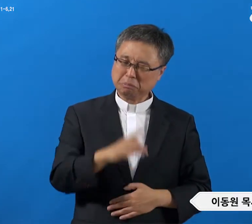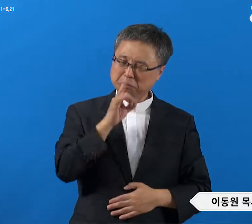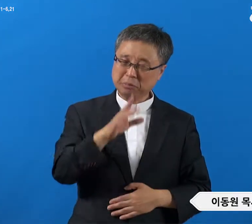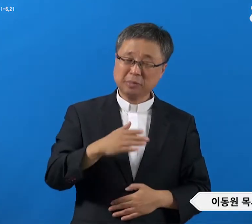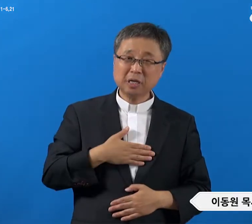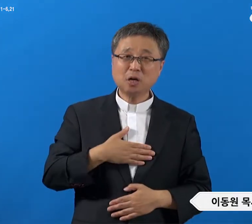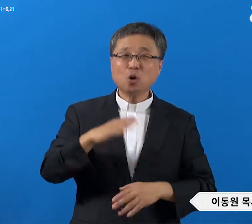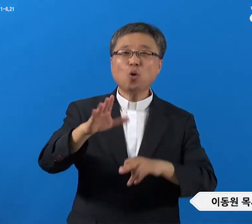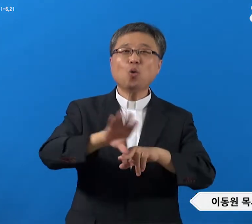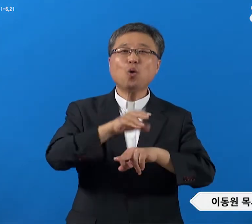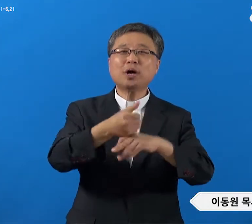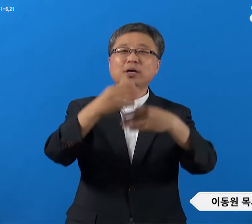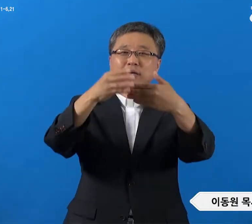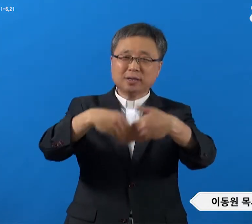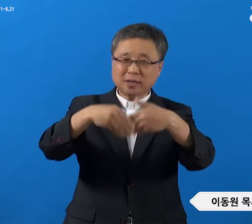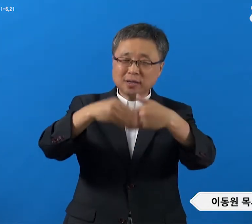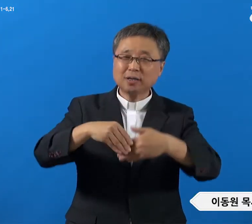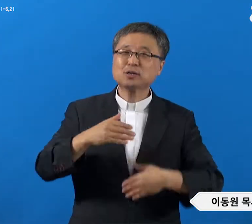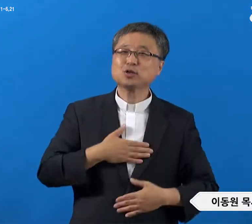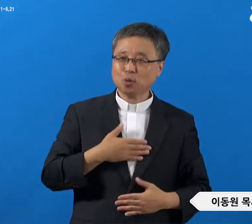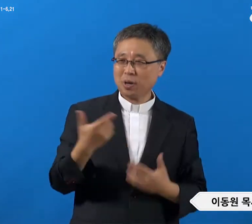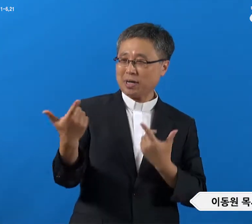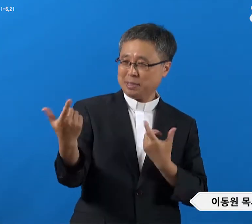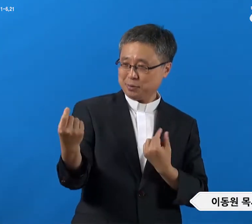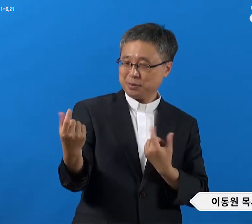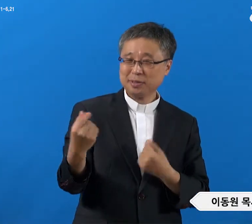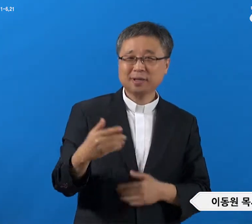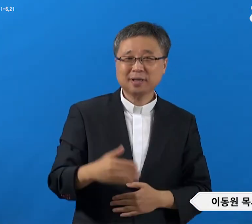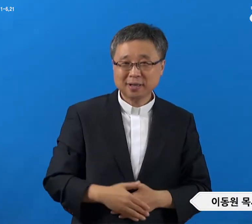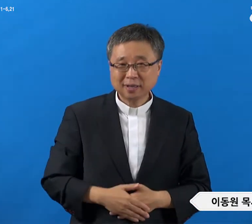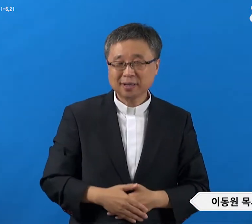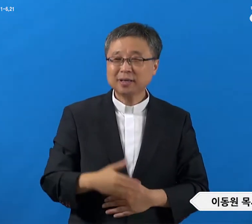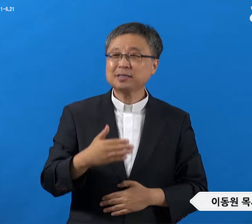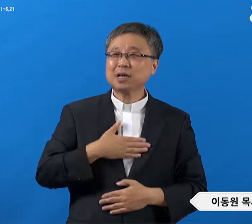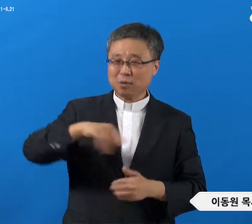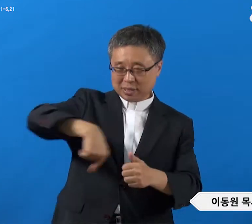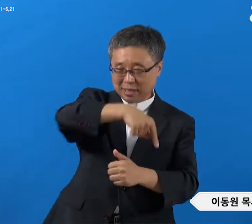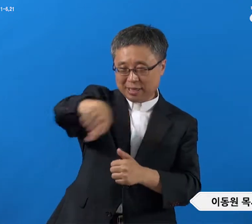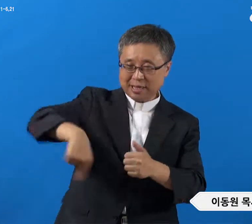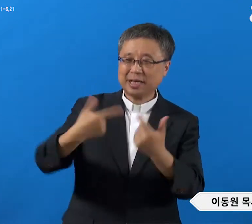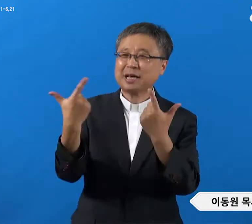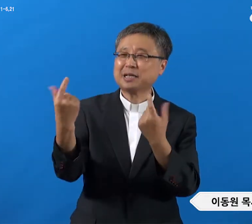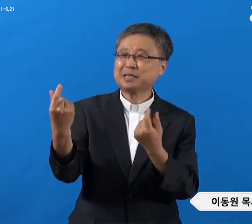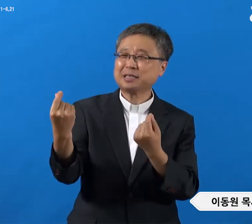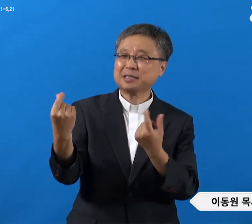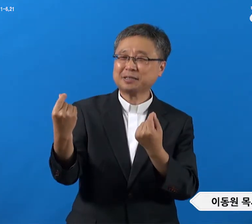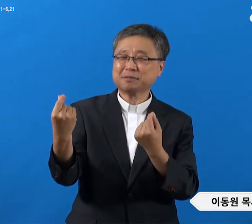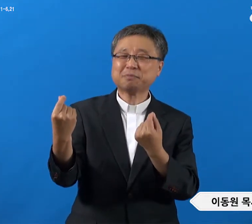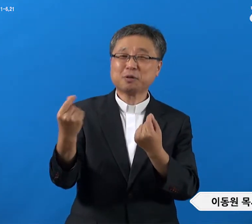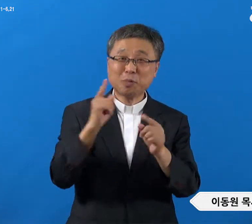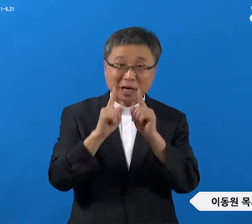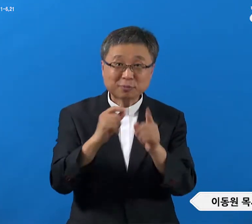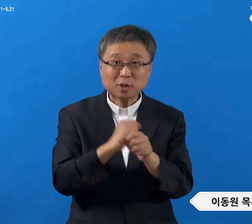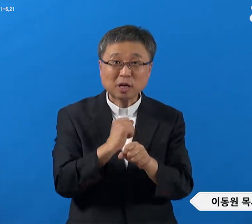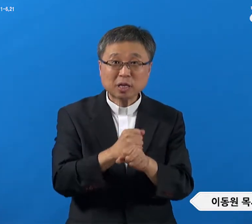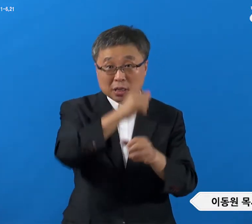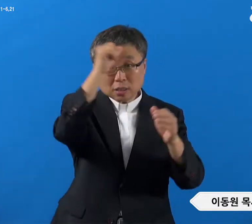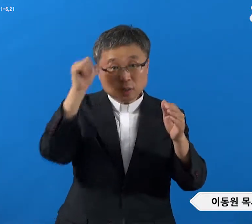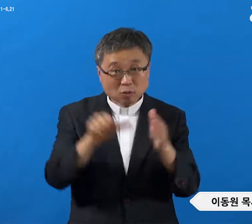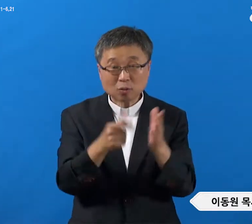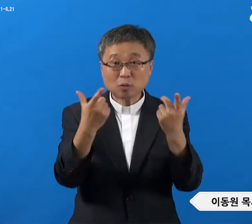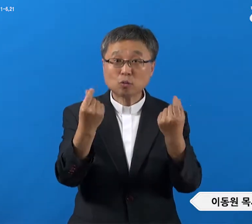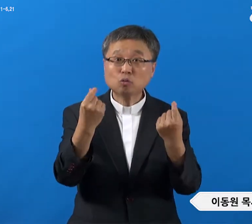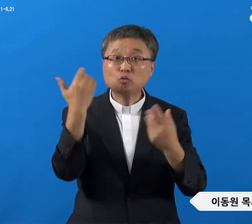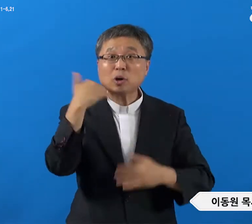내면서 악수하면서 나하고 처지가 같으시군요. 나하고 처지가 같으시군요. 그게 인생이에요. 누가 나를